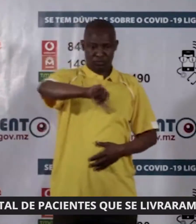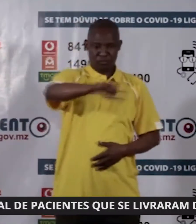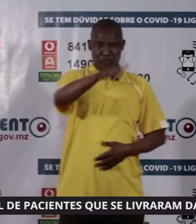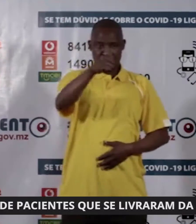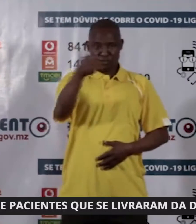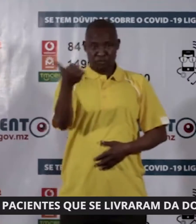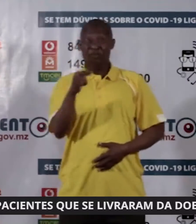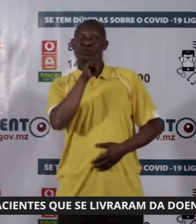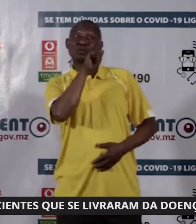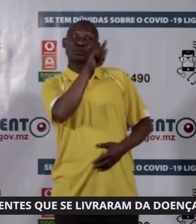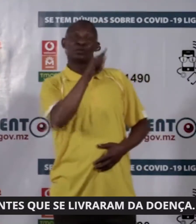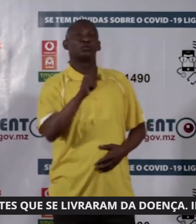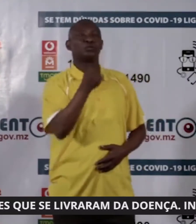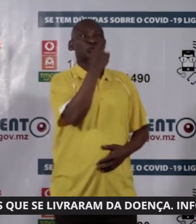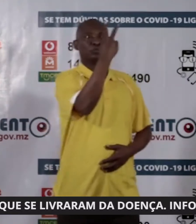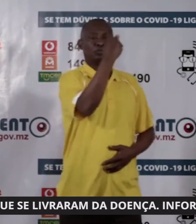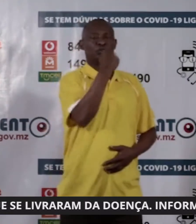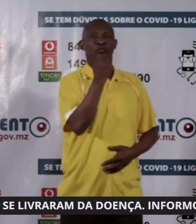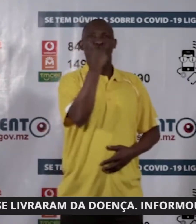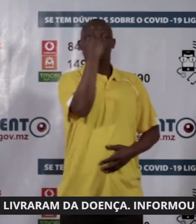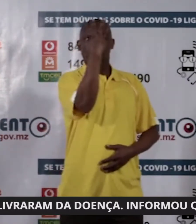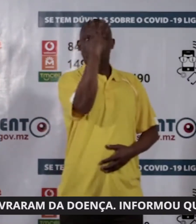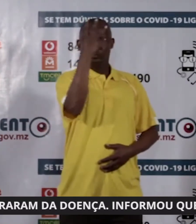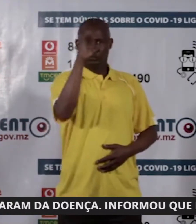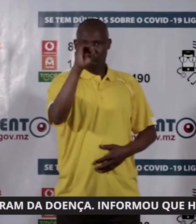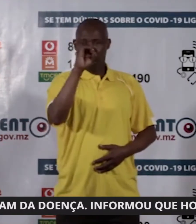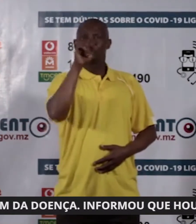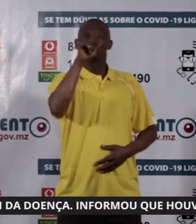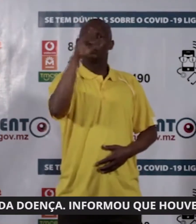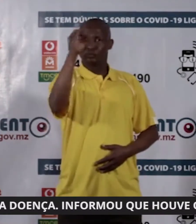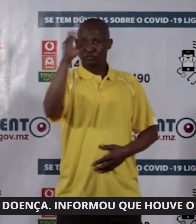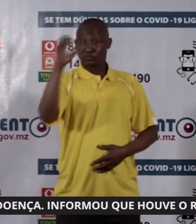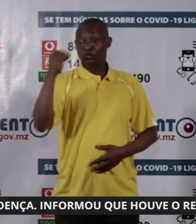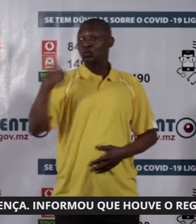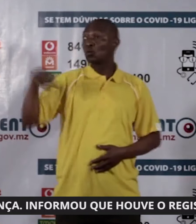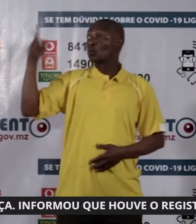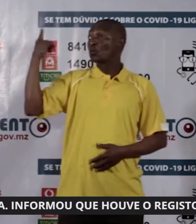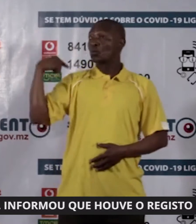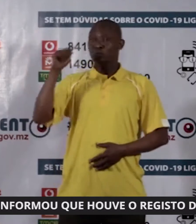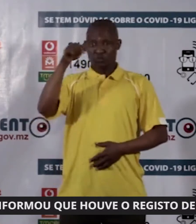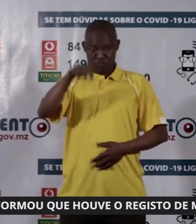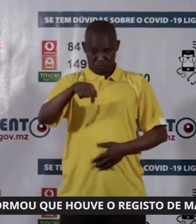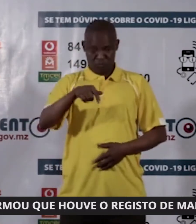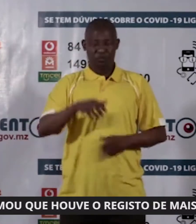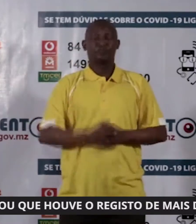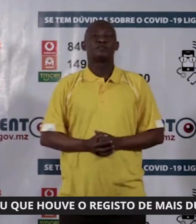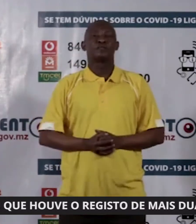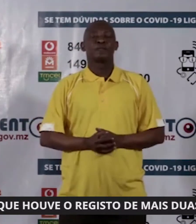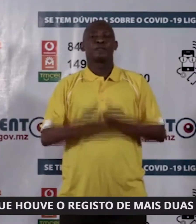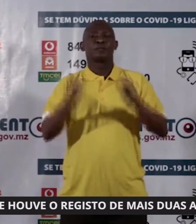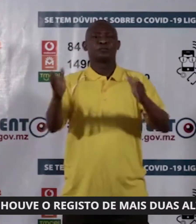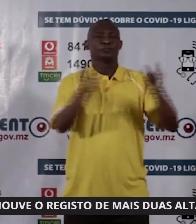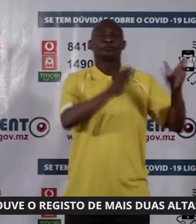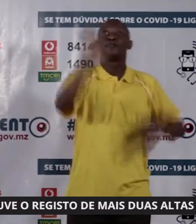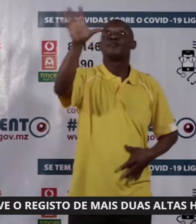230.851 foram nas últimas 24 horas. O Centro de Controlo de Doenças da